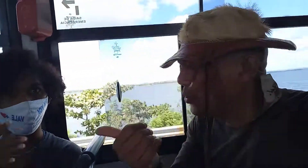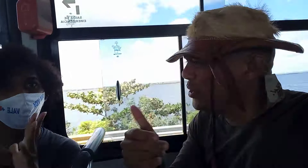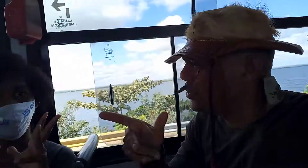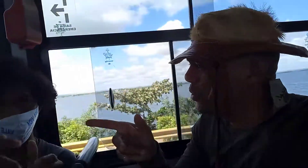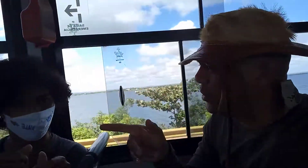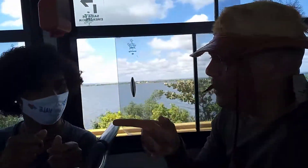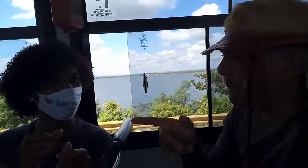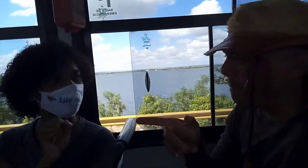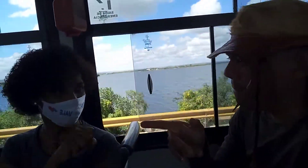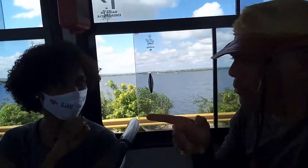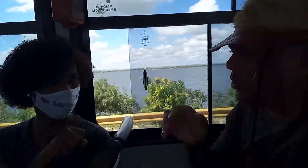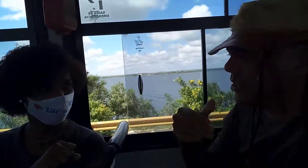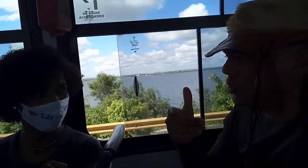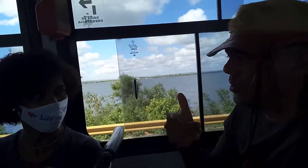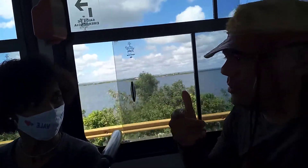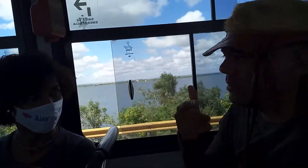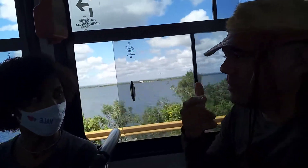só plantando, só plantando, só